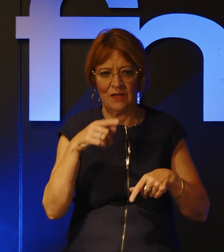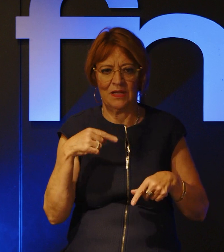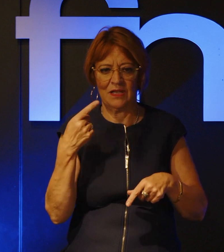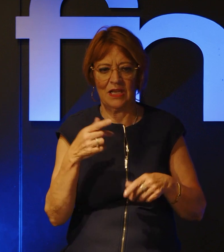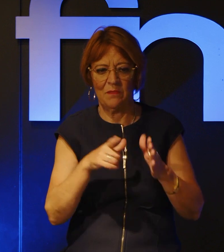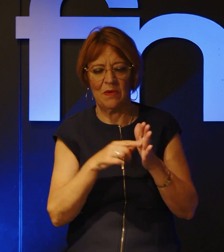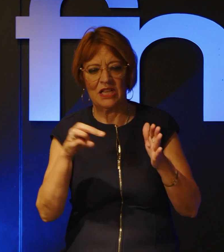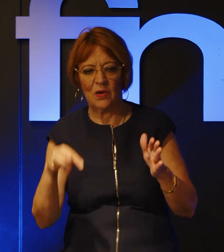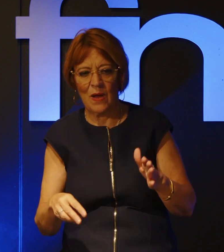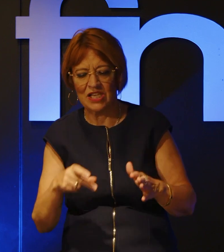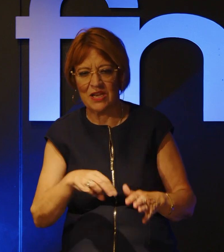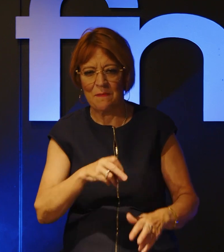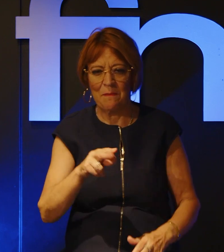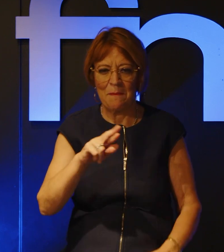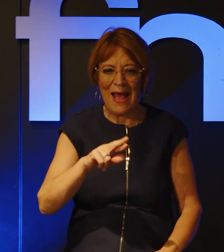a usar uma linguagem